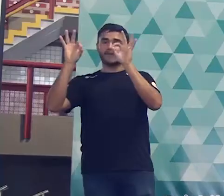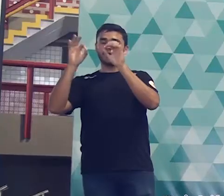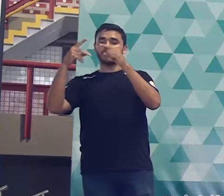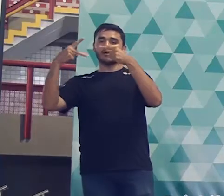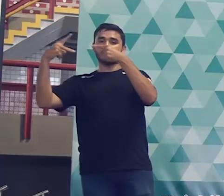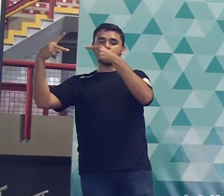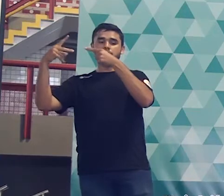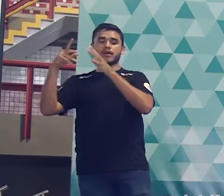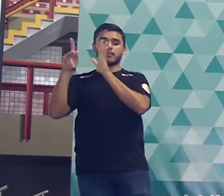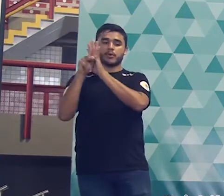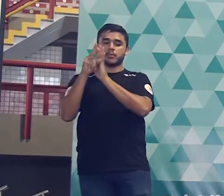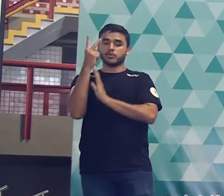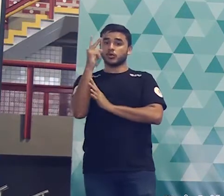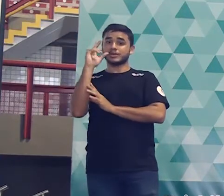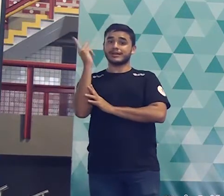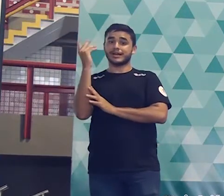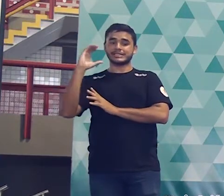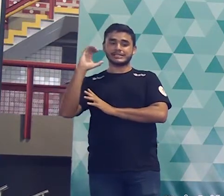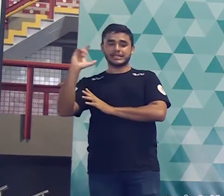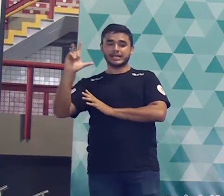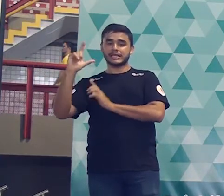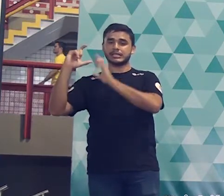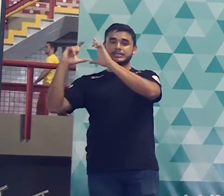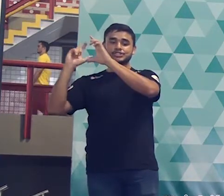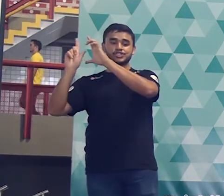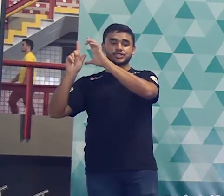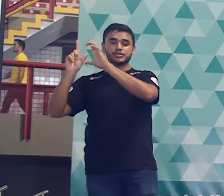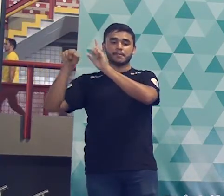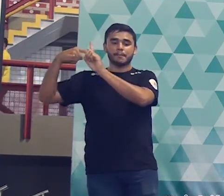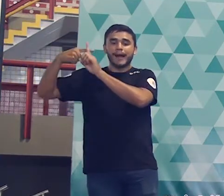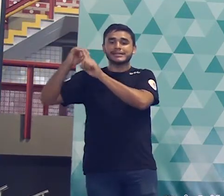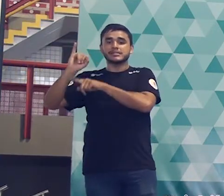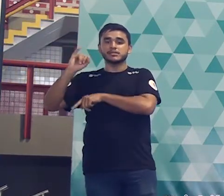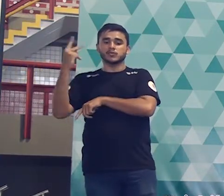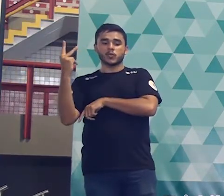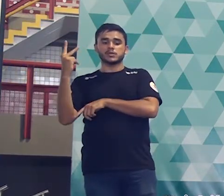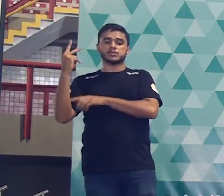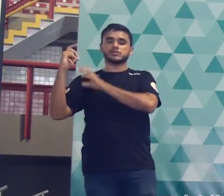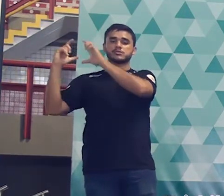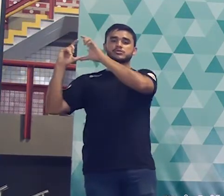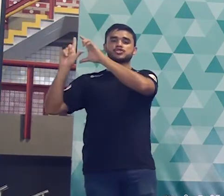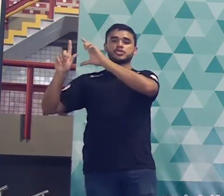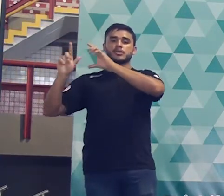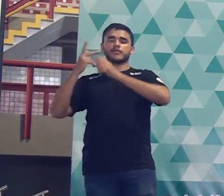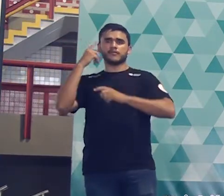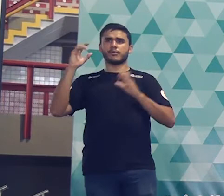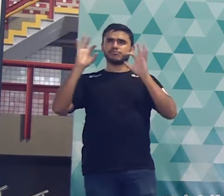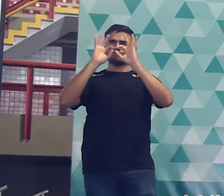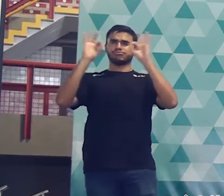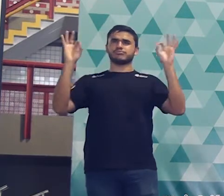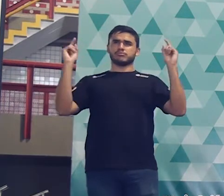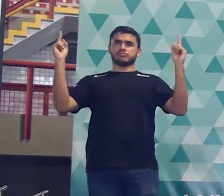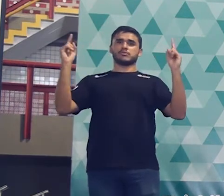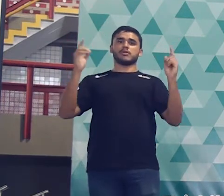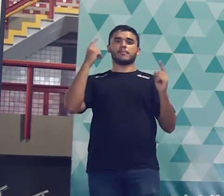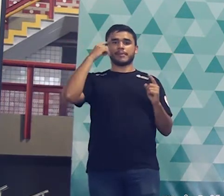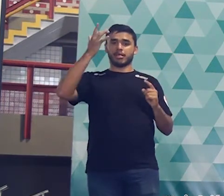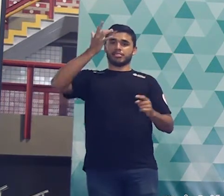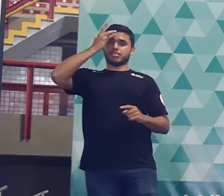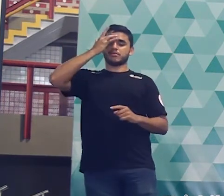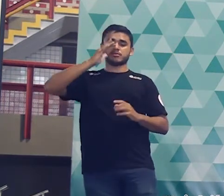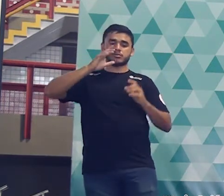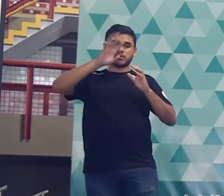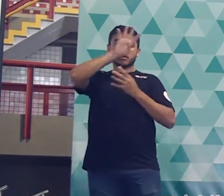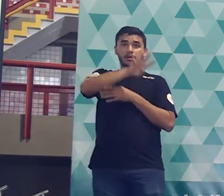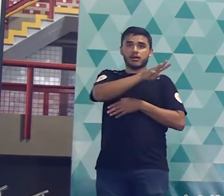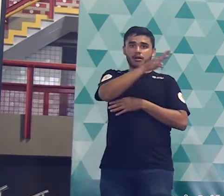isso? Não, você não precisa, porque esses dados serão fornecidos na prova. Agora, o que é que você precisa saber? Utilizá-los. O